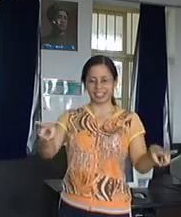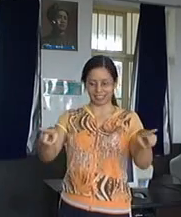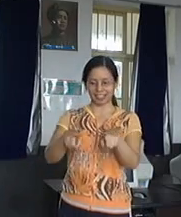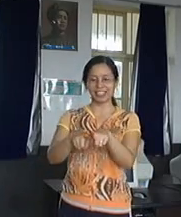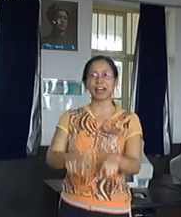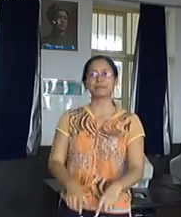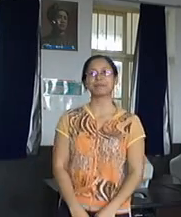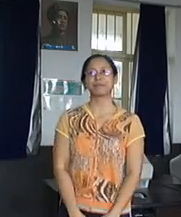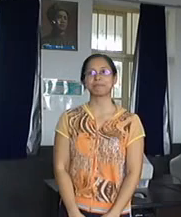和你一样。